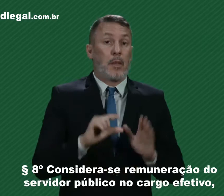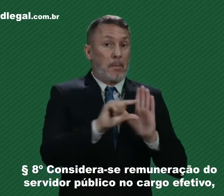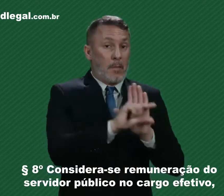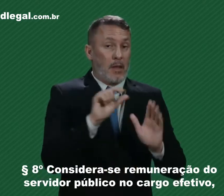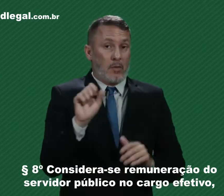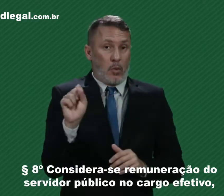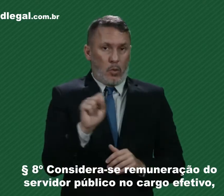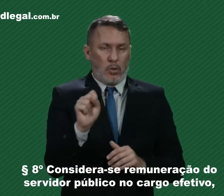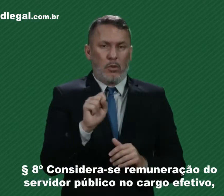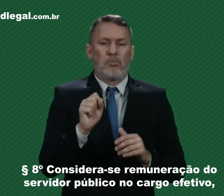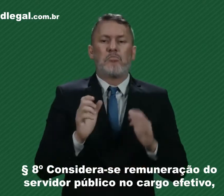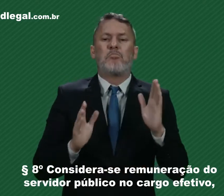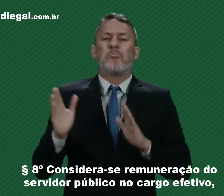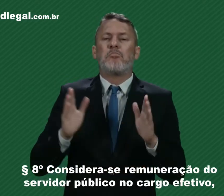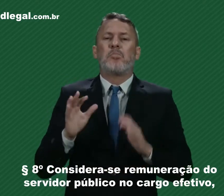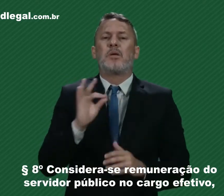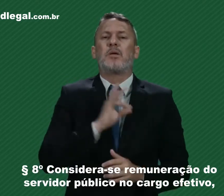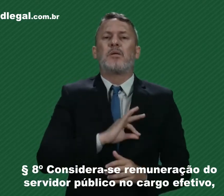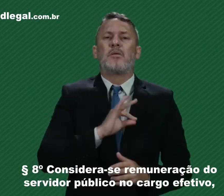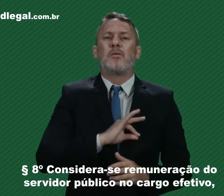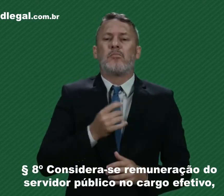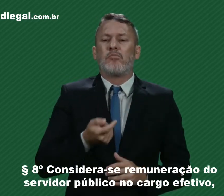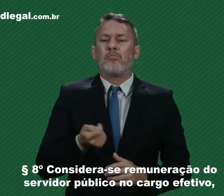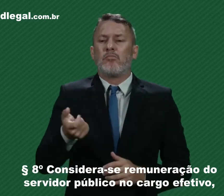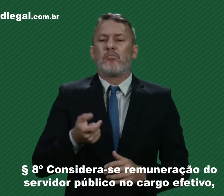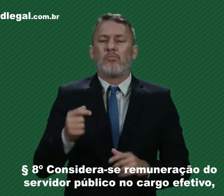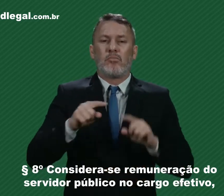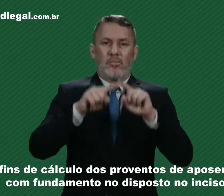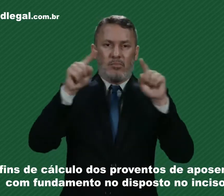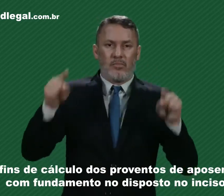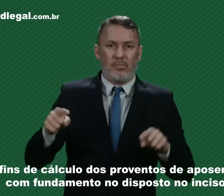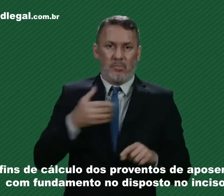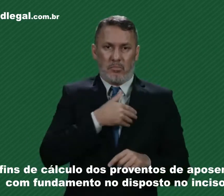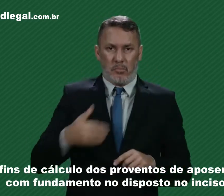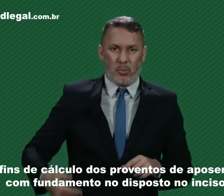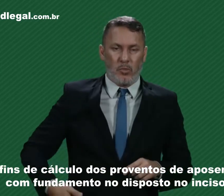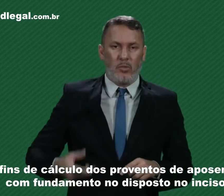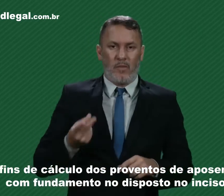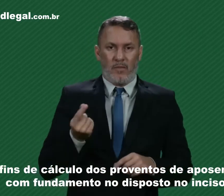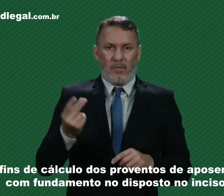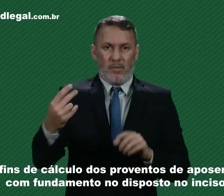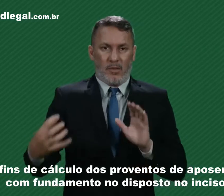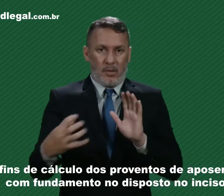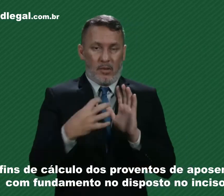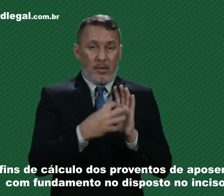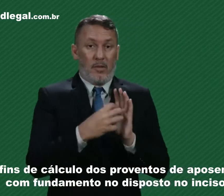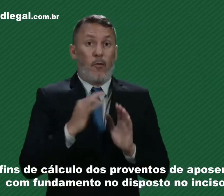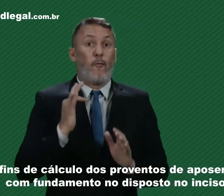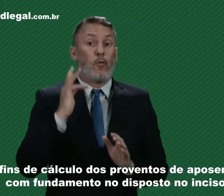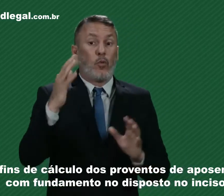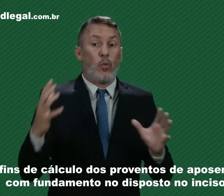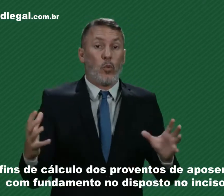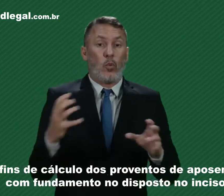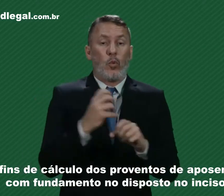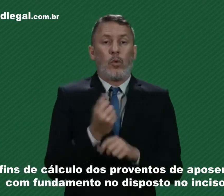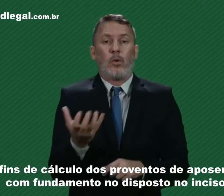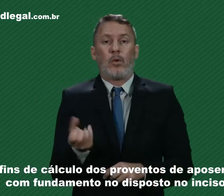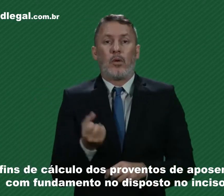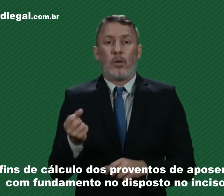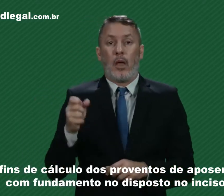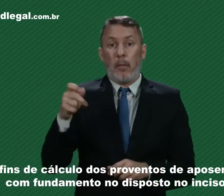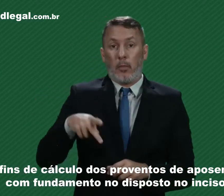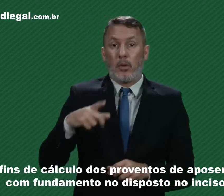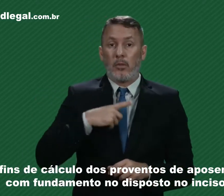8º. Considera-se remuneração do servidor público no cargo efetivo para fins de cálculo dos proventos de aposentadoria